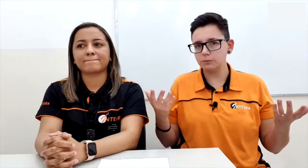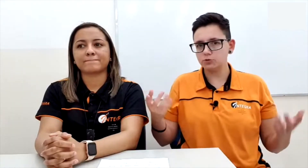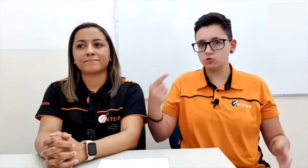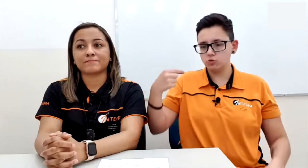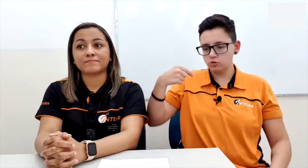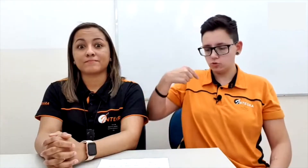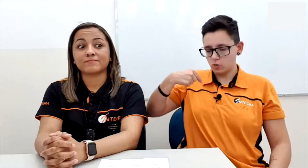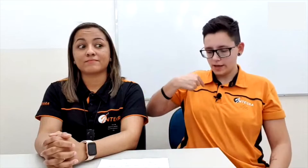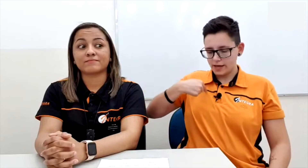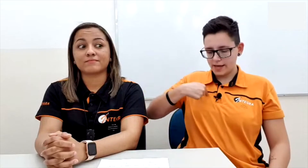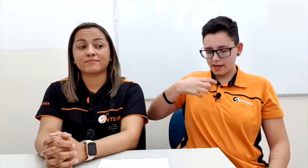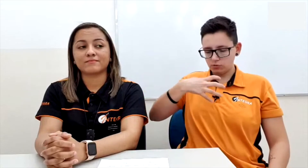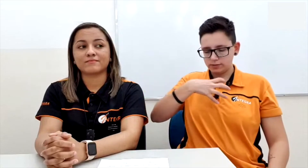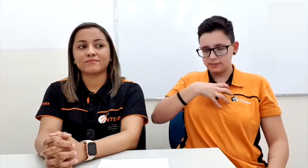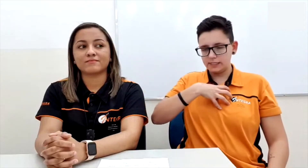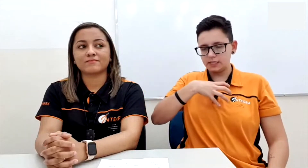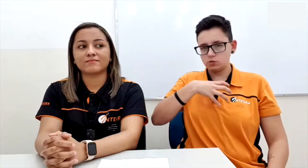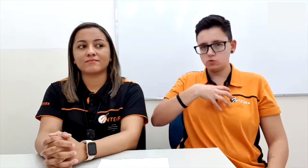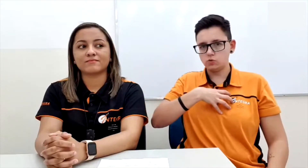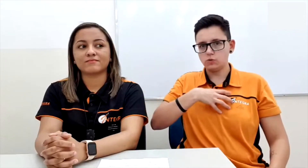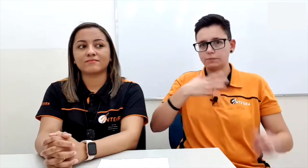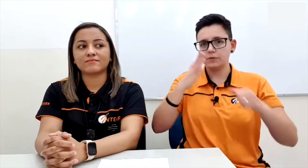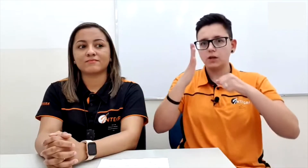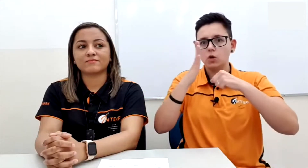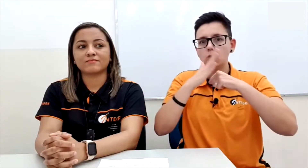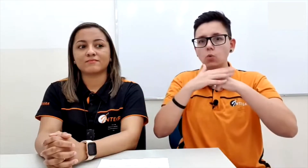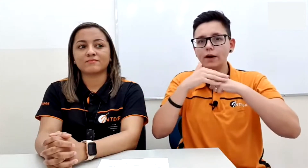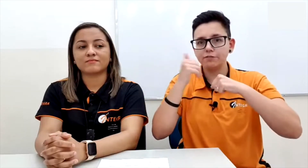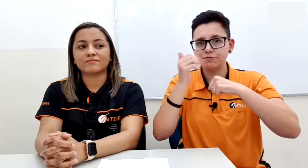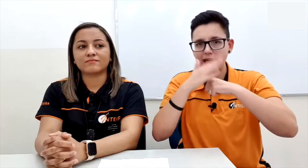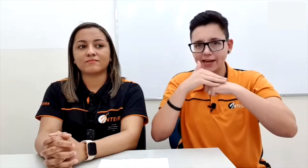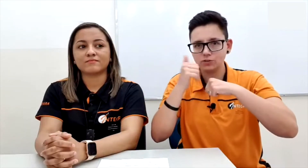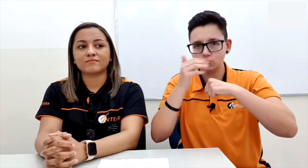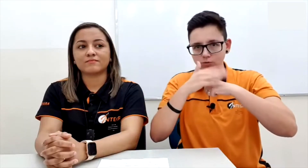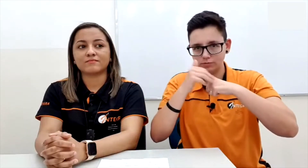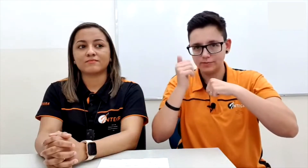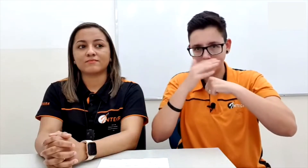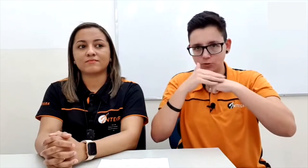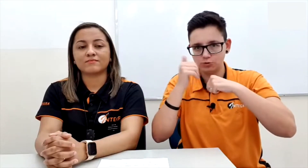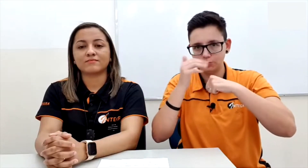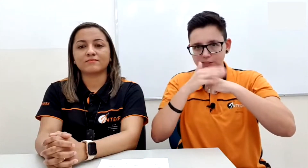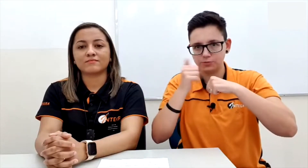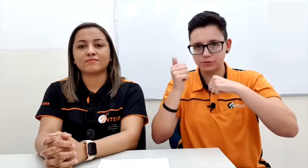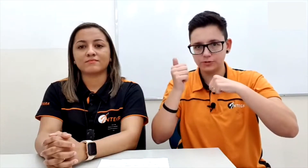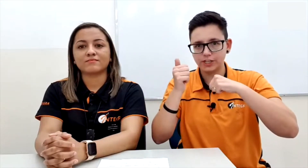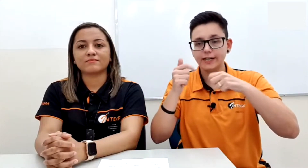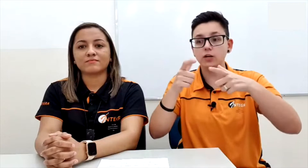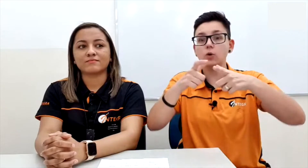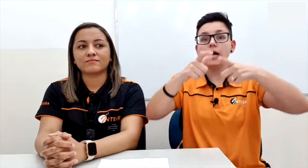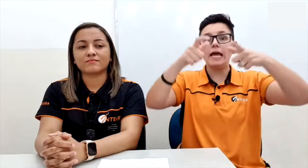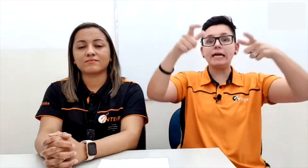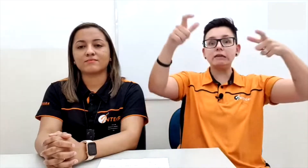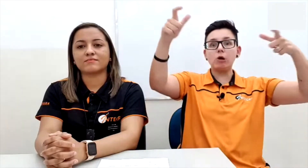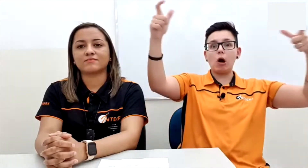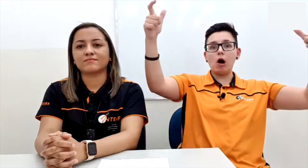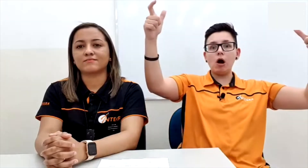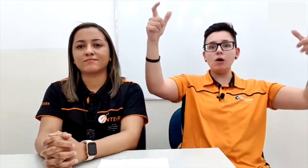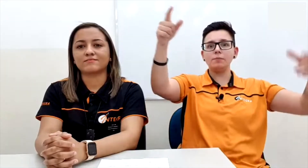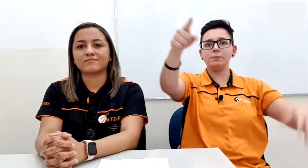para o surdo, eu sinto um afeto, né? Uso mesmo de carinho, enorme por